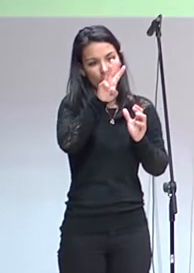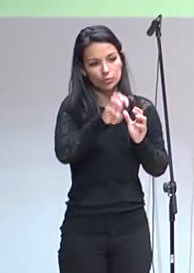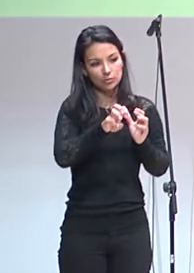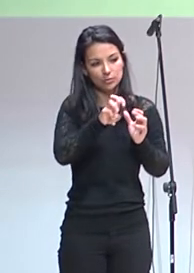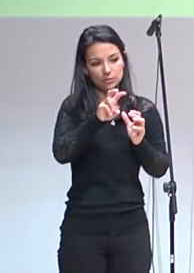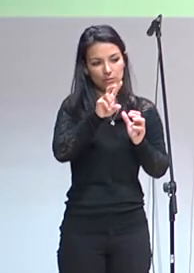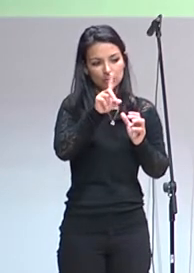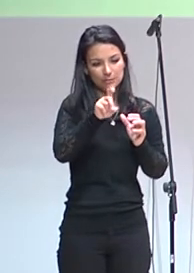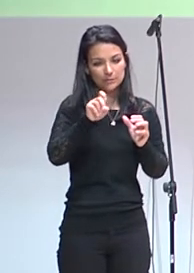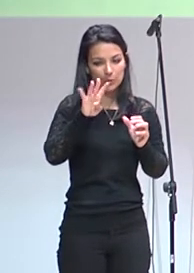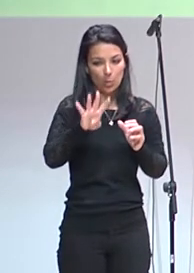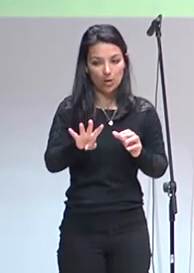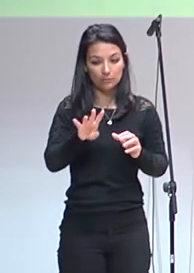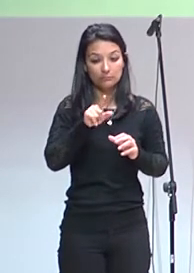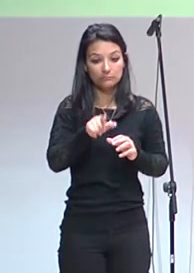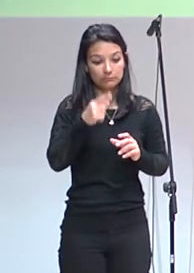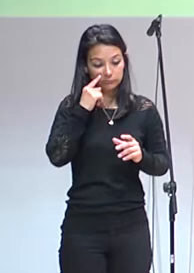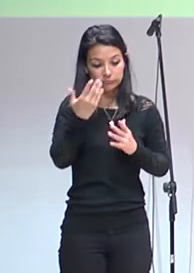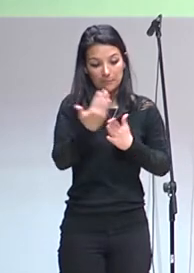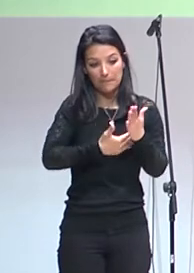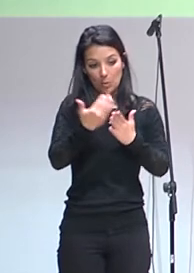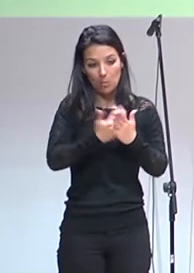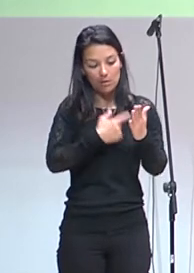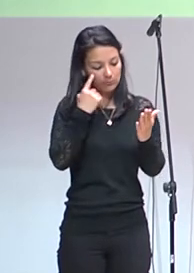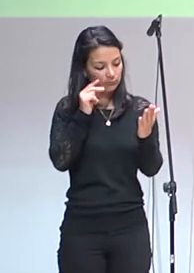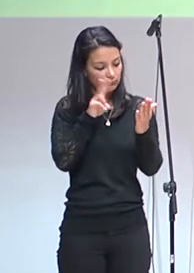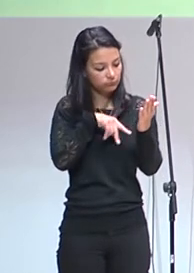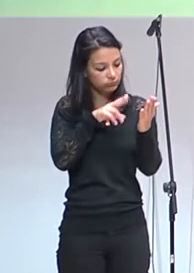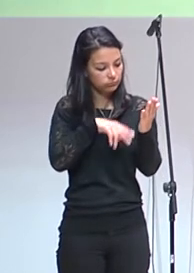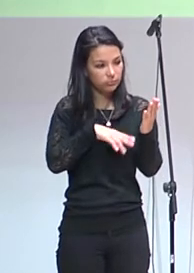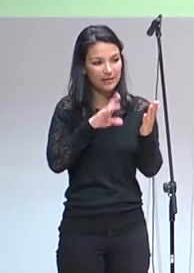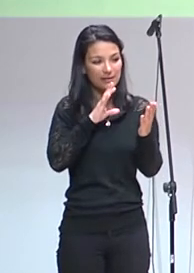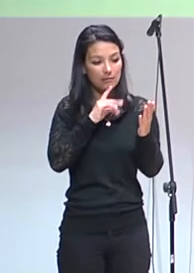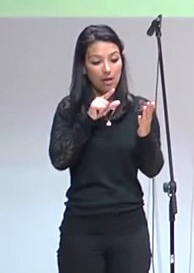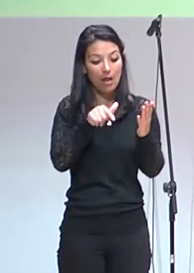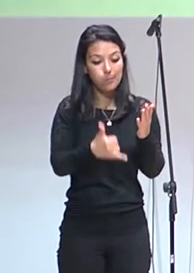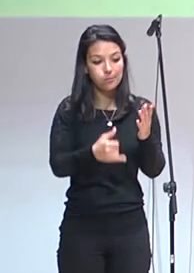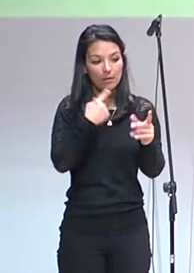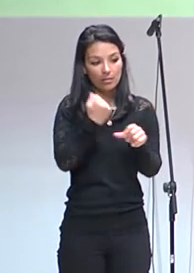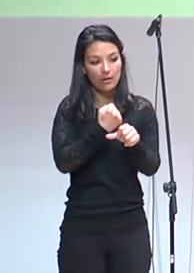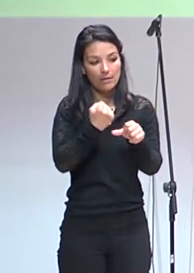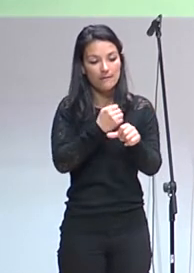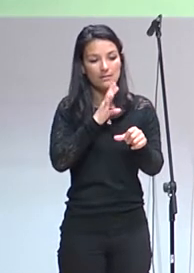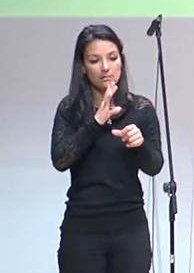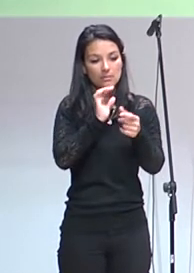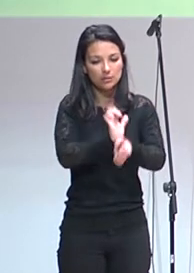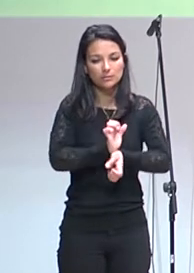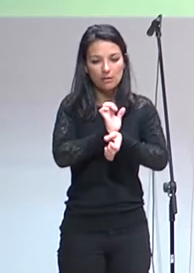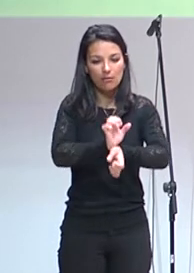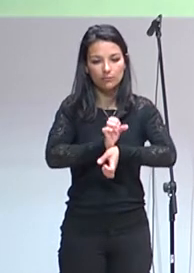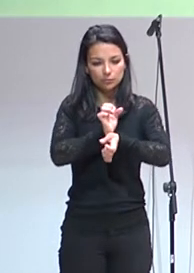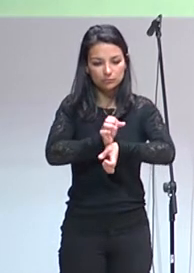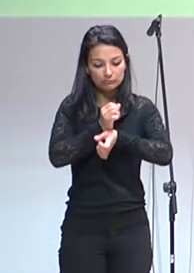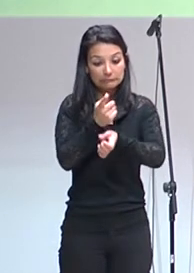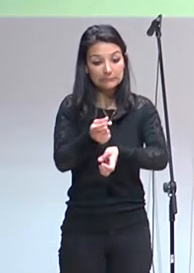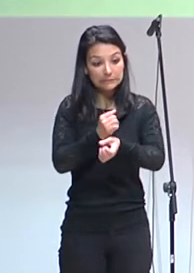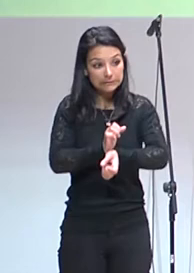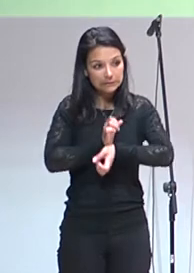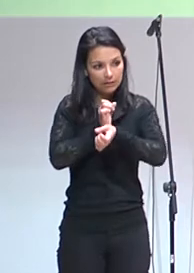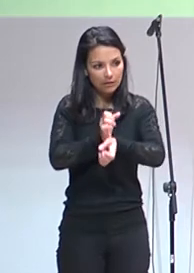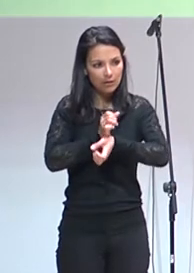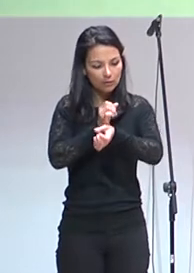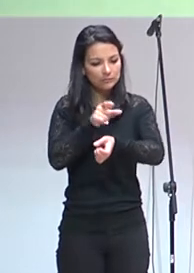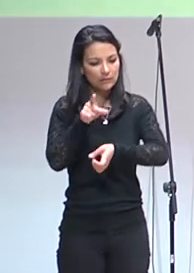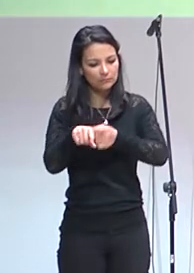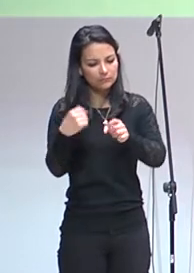1874. Y en el documento decía pues que ahí trabajaban los esclavos, que eran los que hacían el trabajo de toda